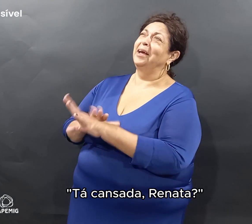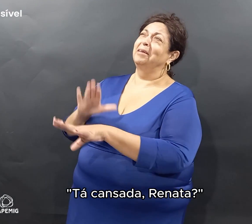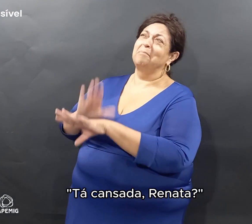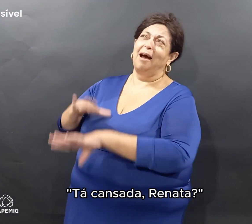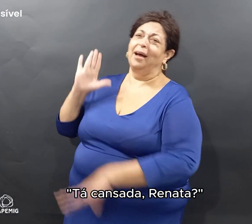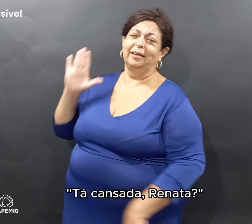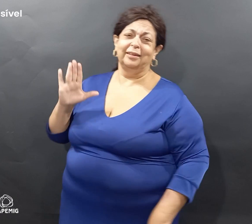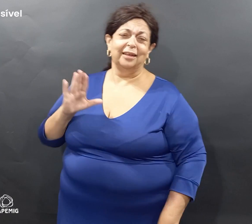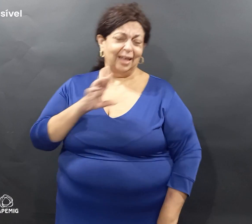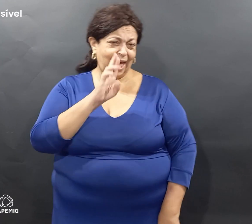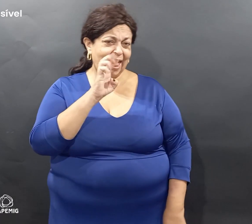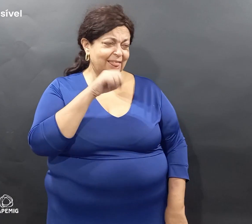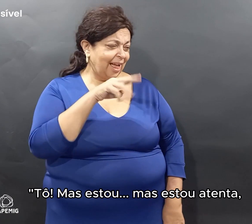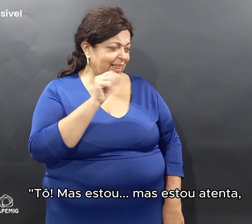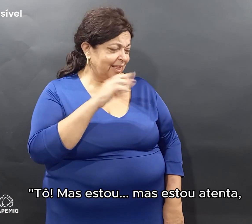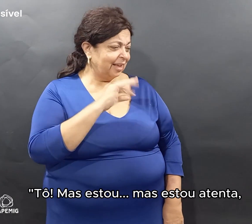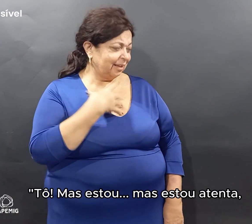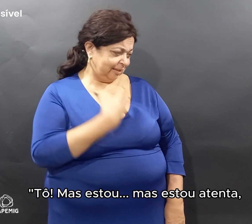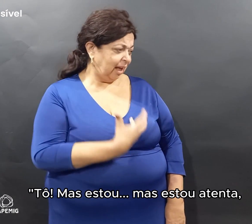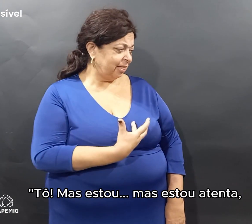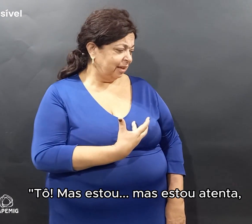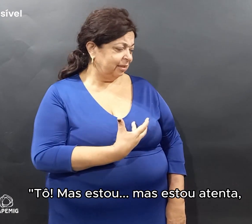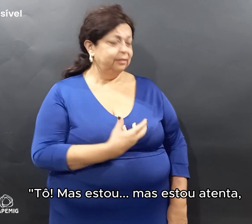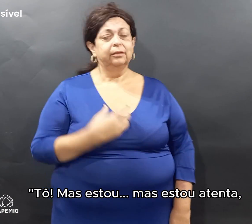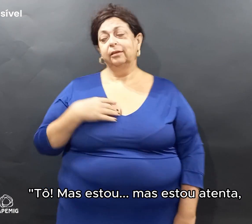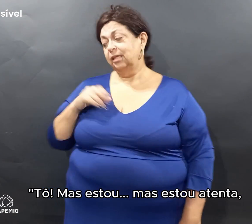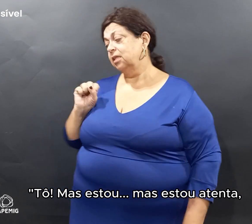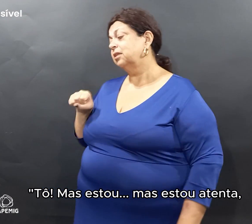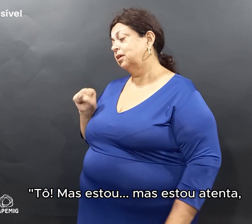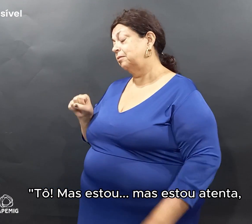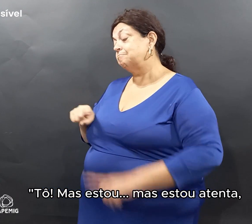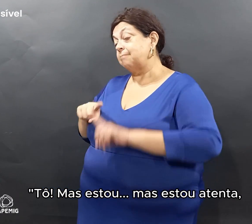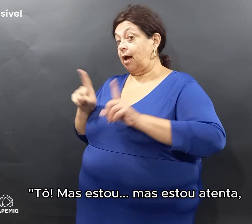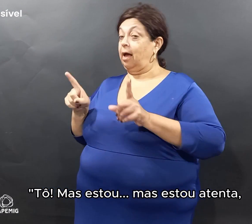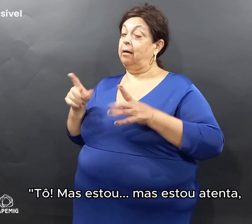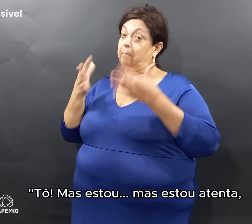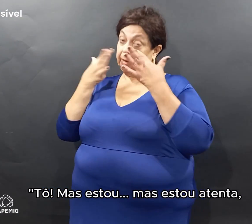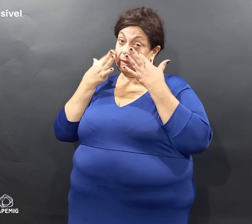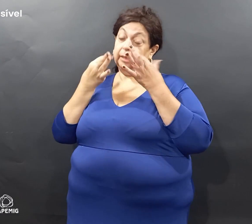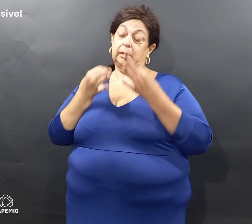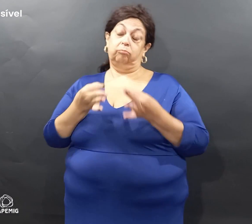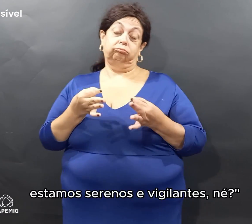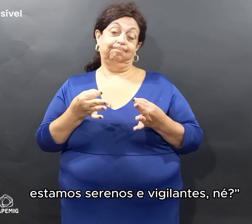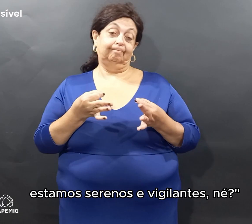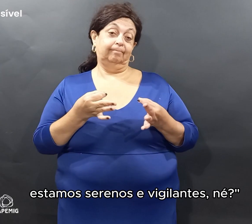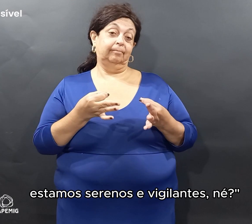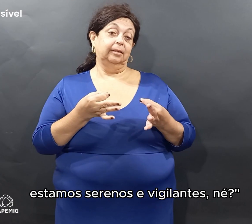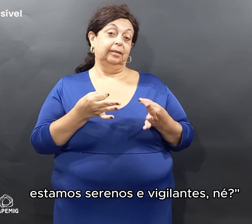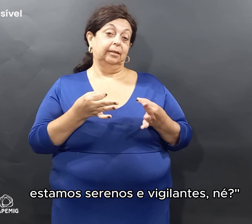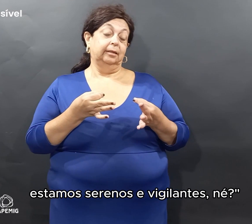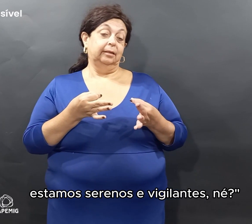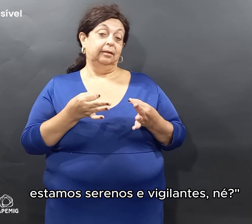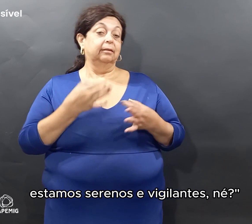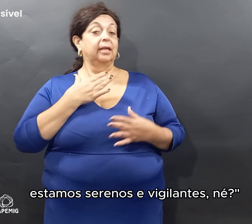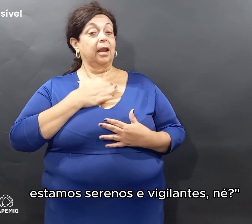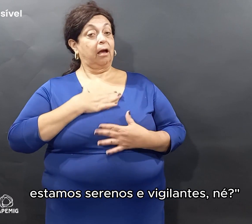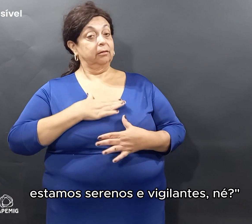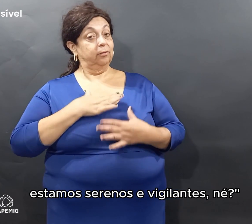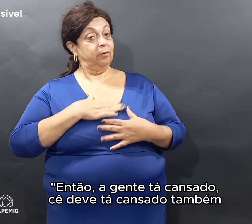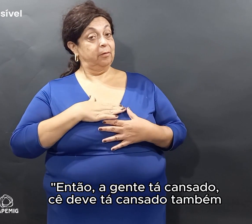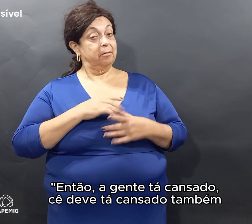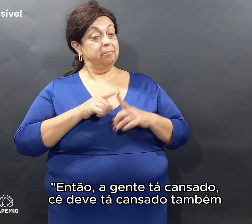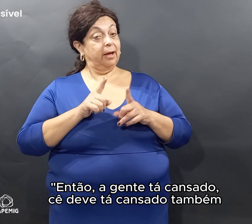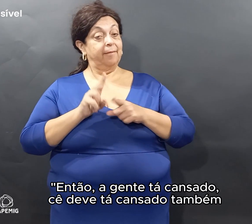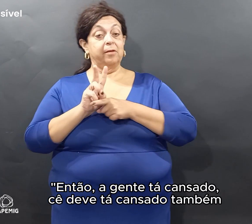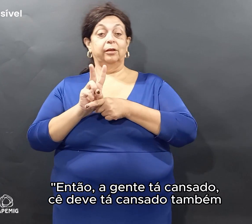Tá cansada, Renata? Tô, mas tô atenta, estamos serenos e vigilantes,